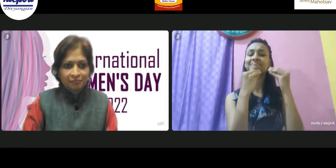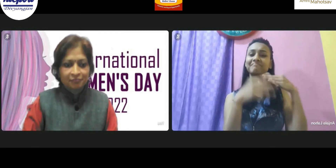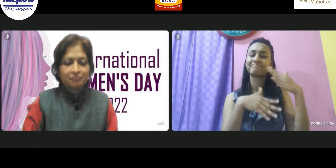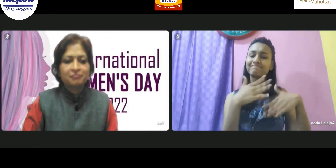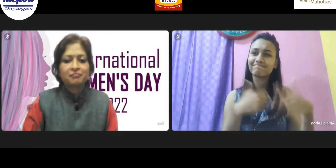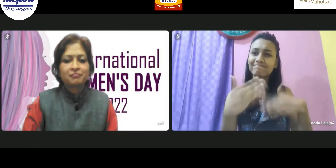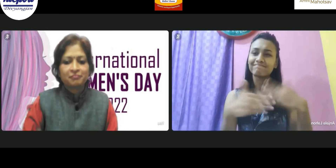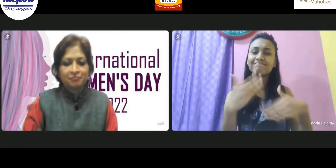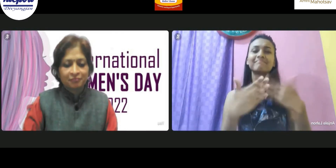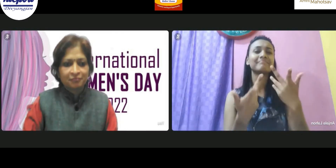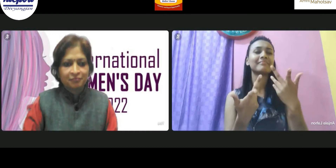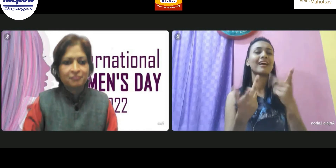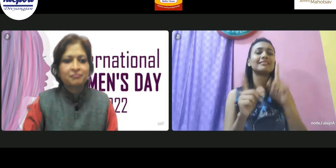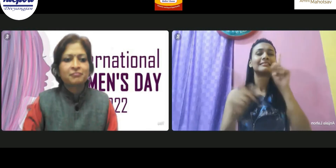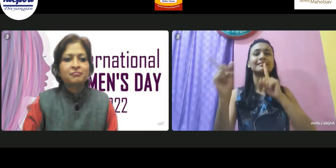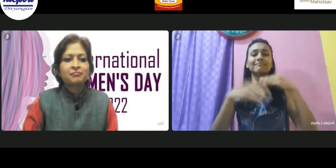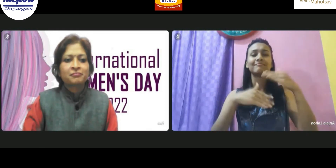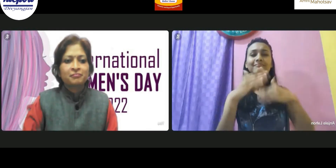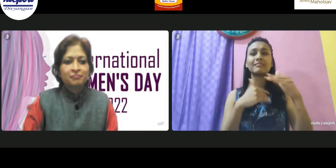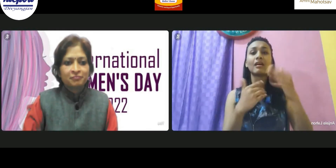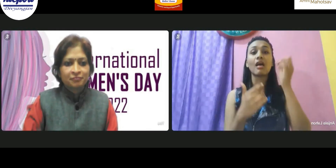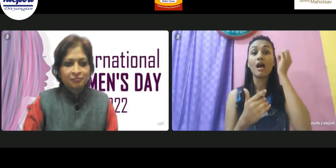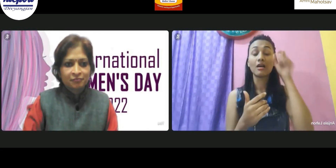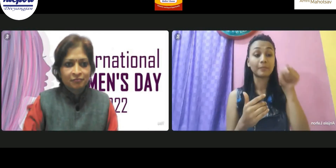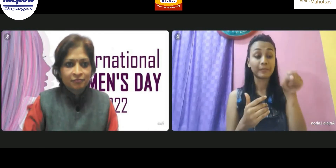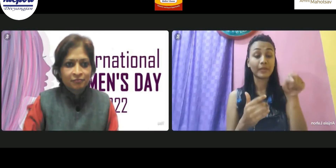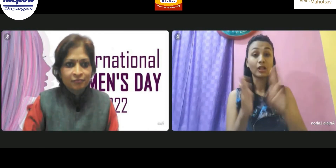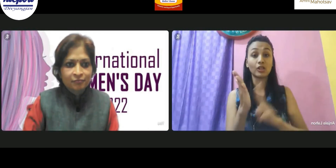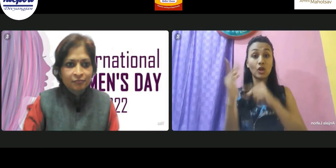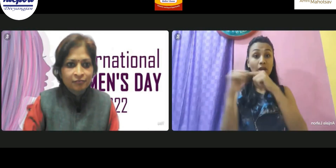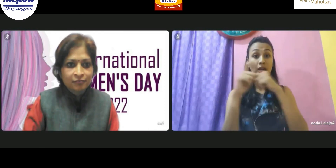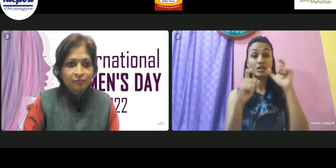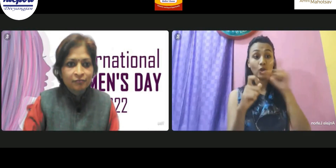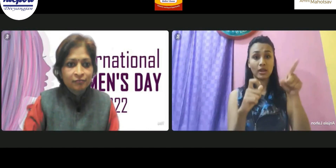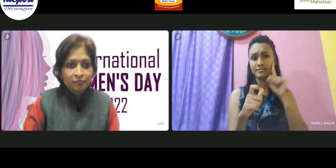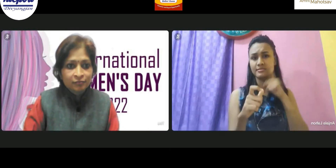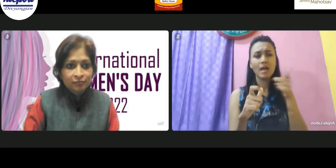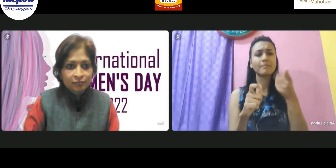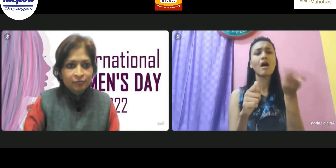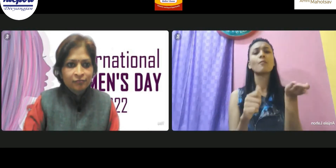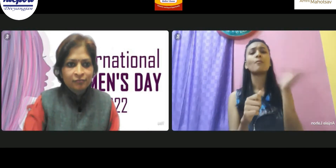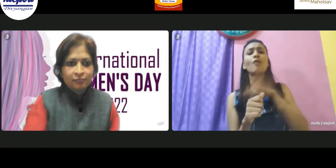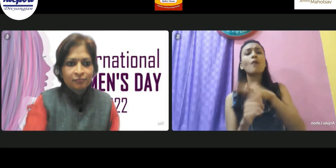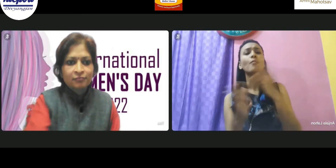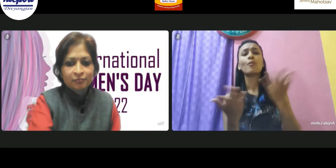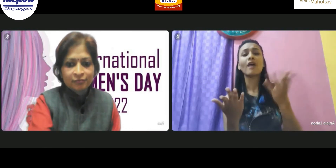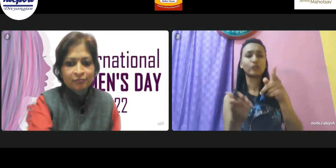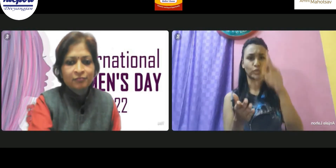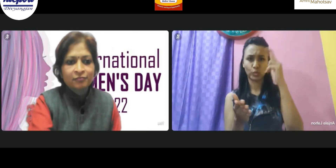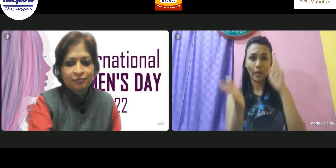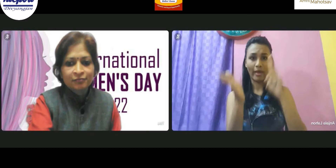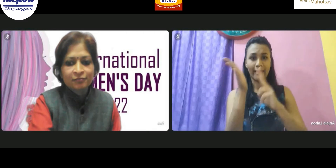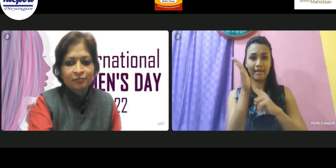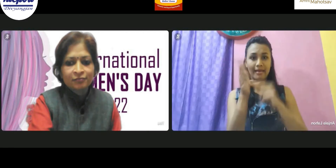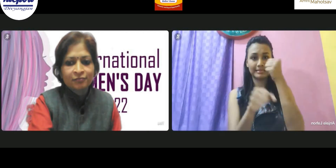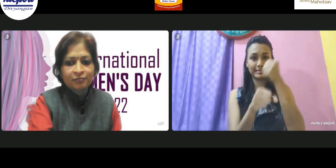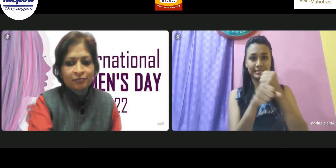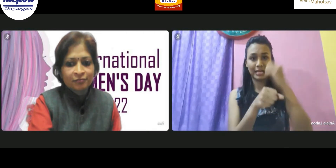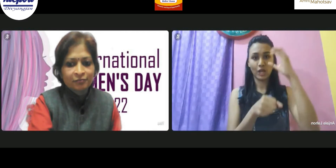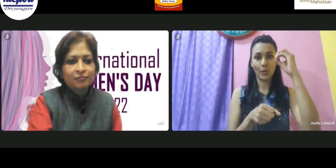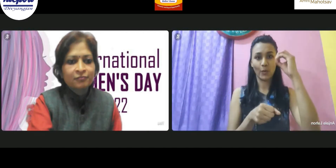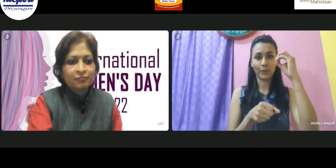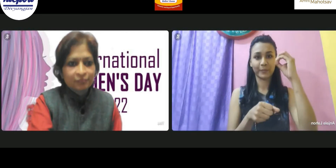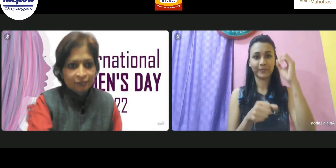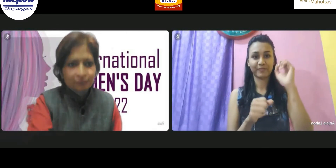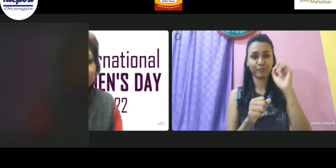भी एक्सेप्ट किया और फिर मैंने साइन लैंग्वेज सीखी और धीरे धीरे वो जेस्चर्स प्रॉपर साइन लैंग्वेज में बदल गए। और हमारा